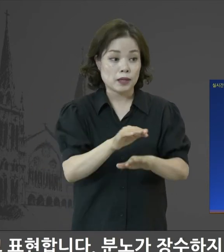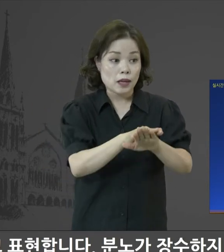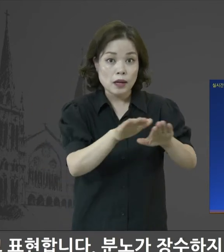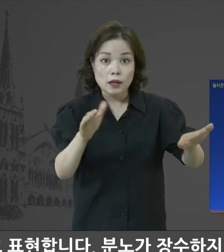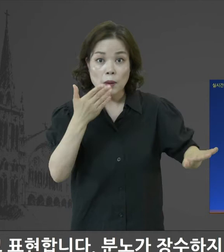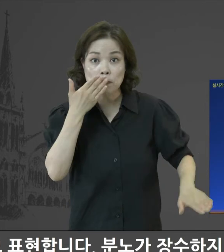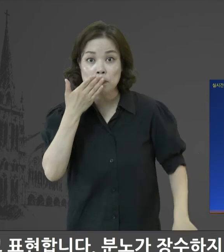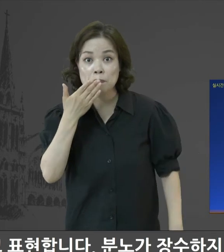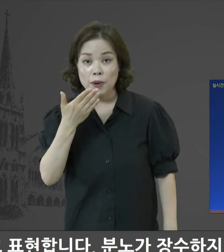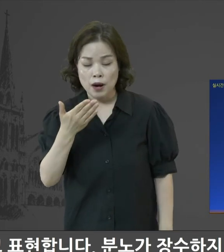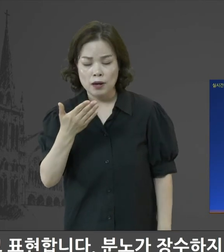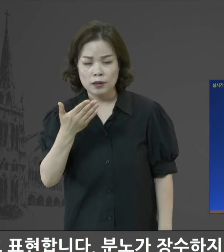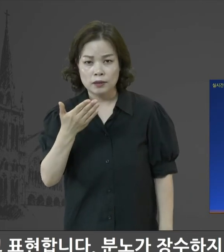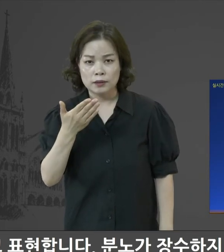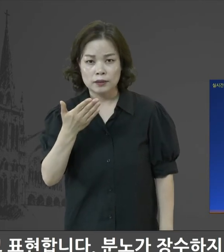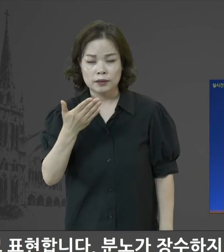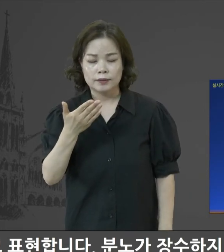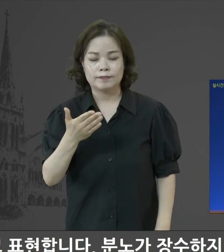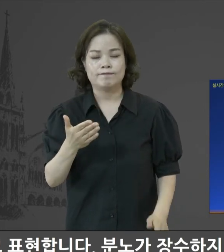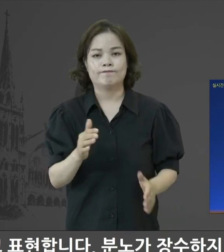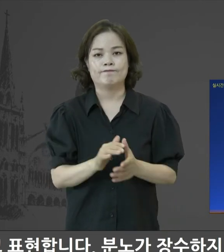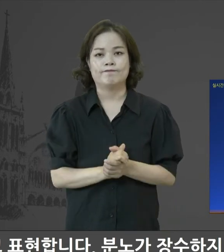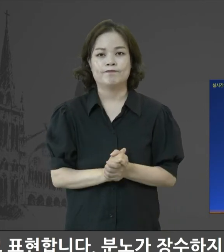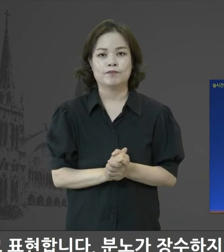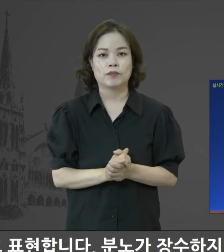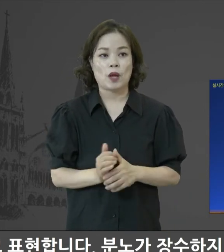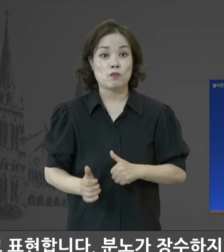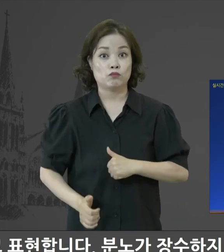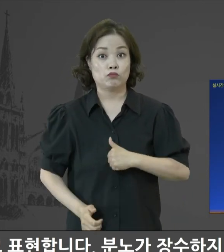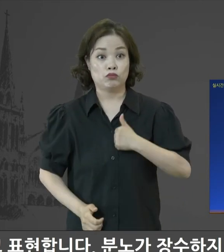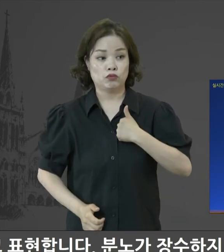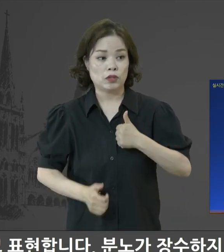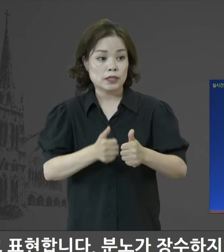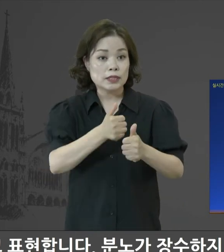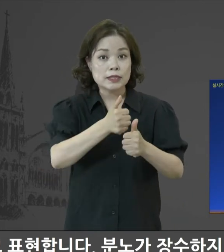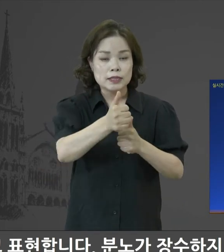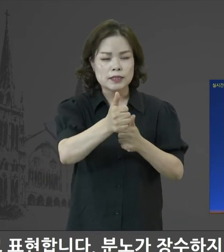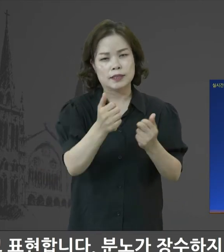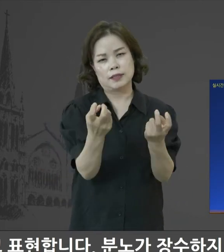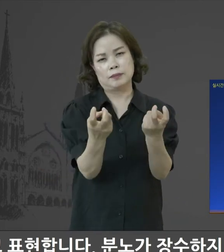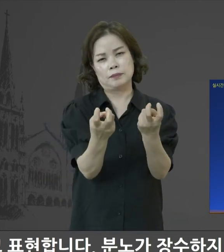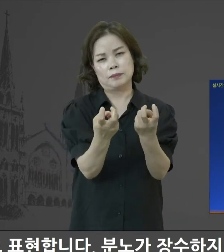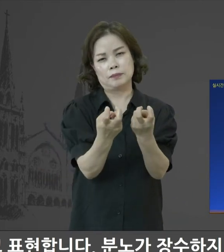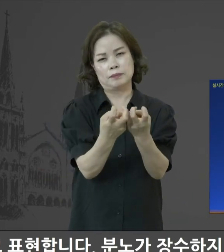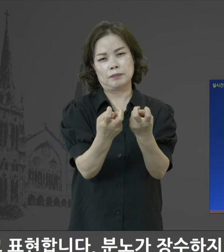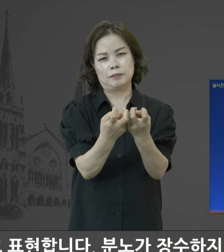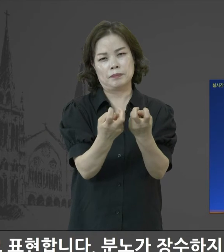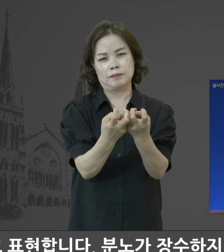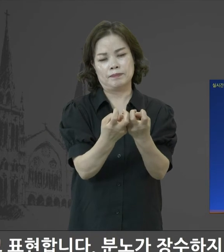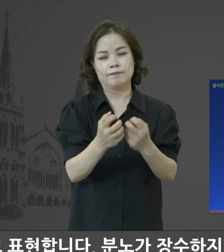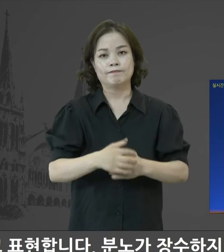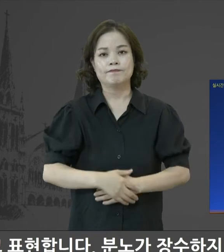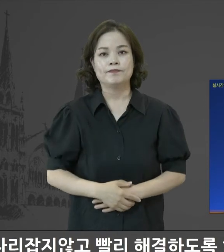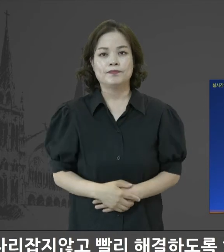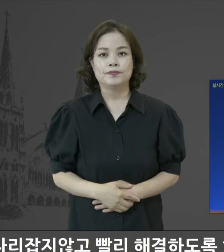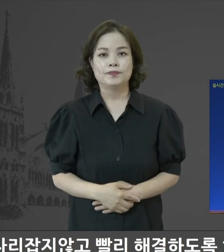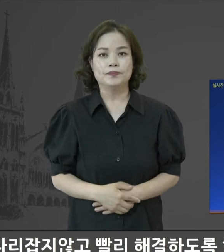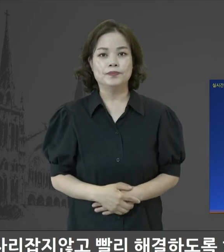해결될 수 있도록 하는 것이 분노를 이기는 방법이라고 설명하는